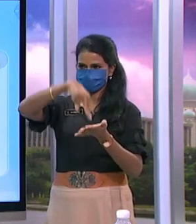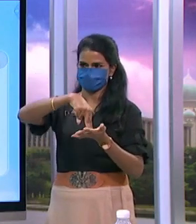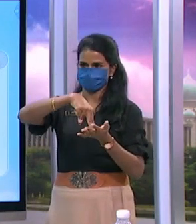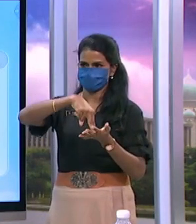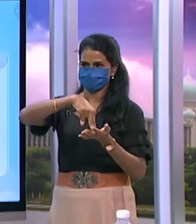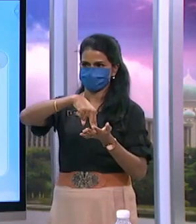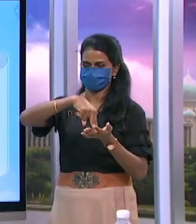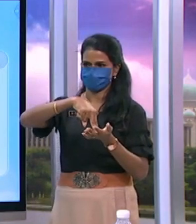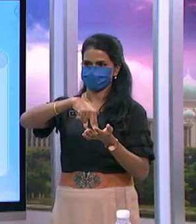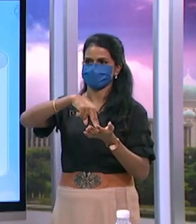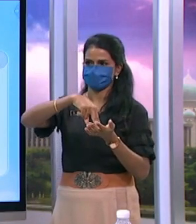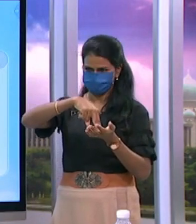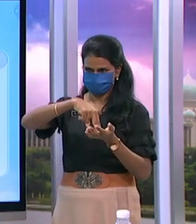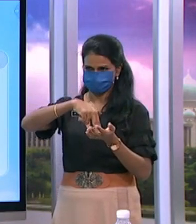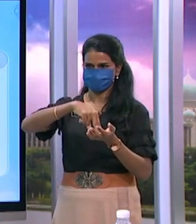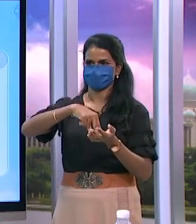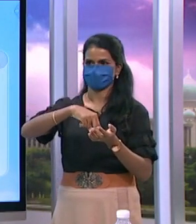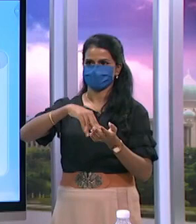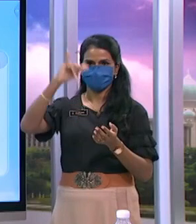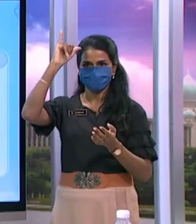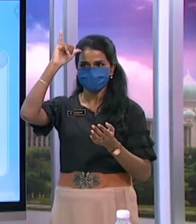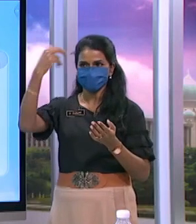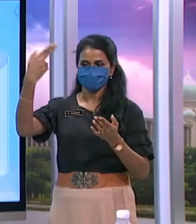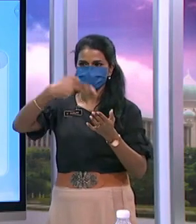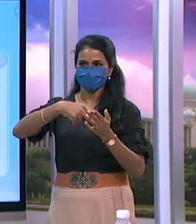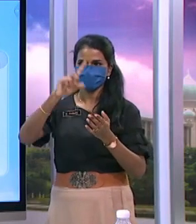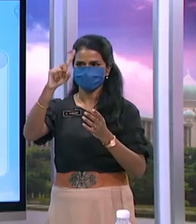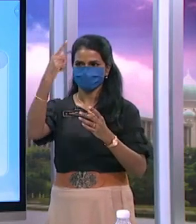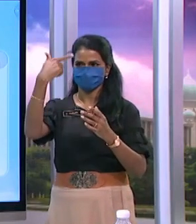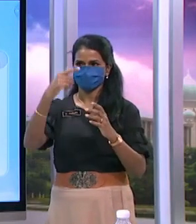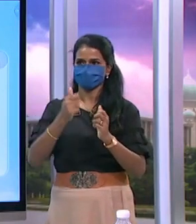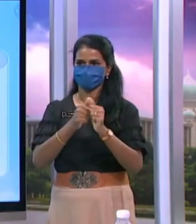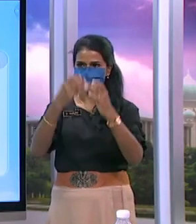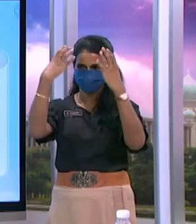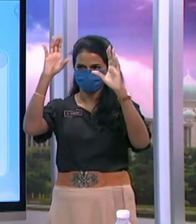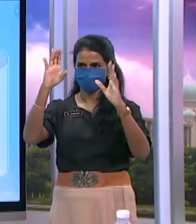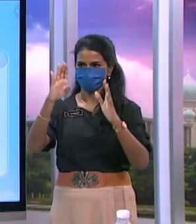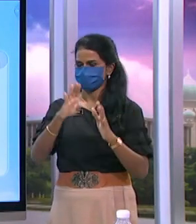Berdikari. Yes. Yogesh, ulang. Ikut cikgu.